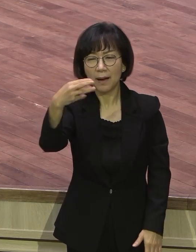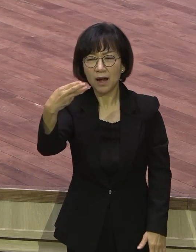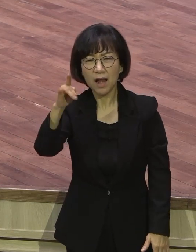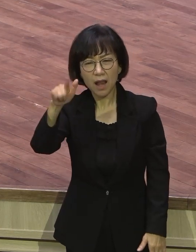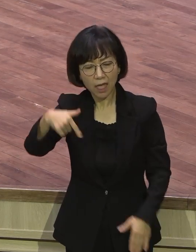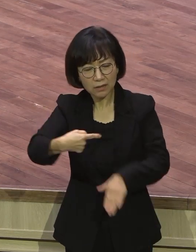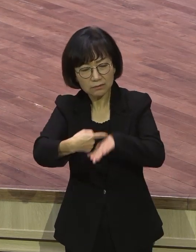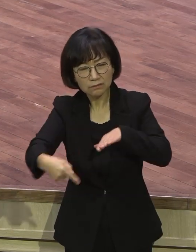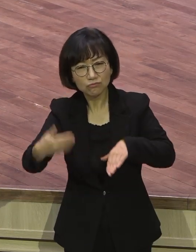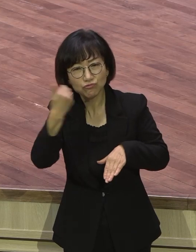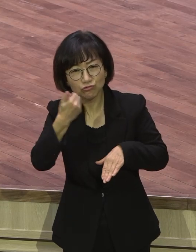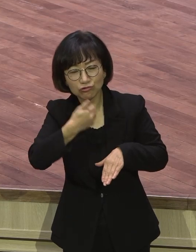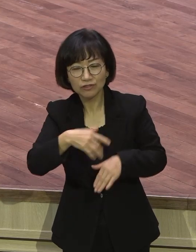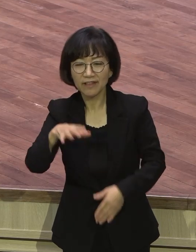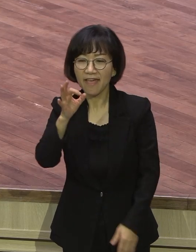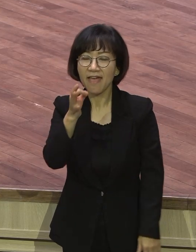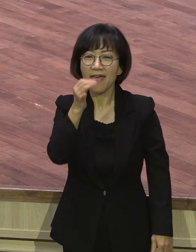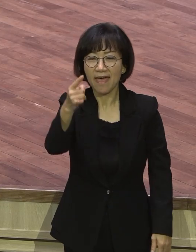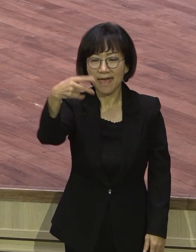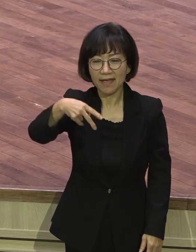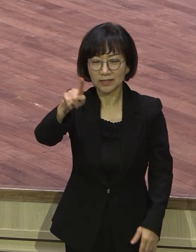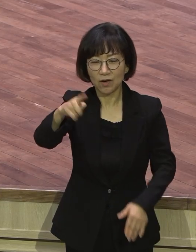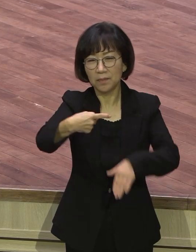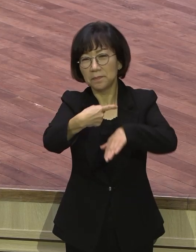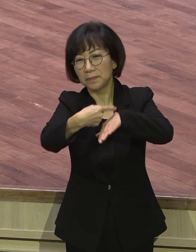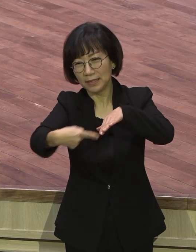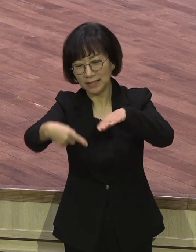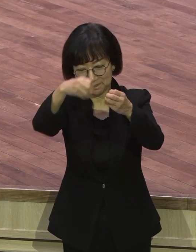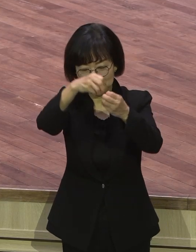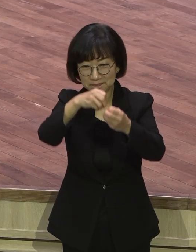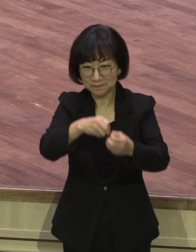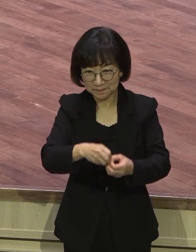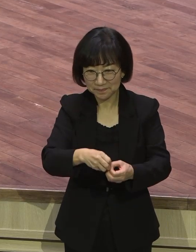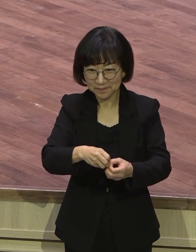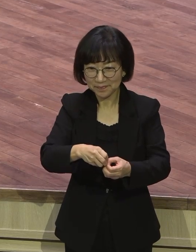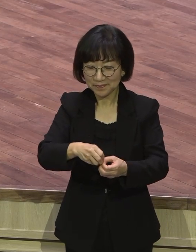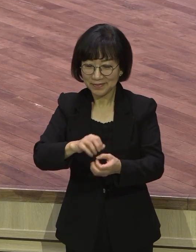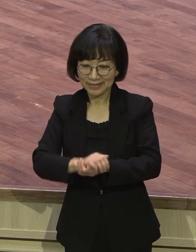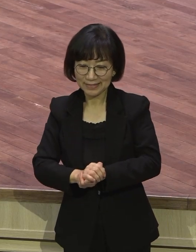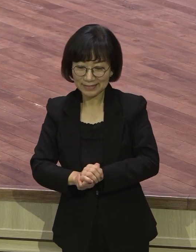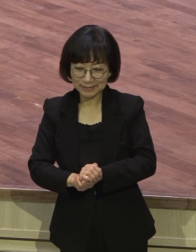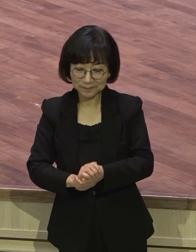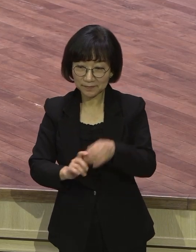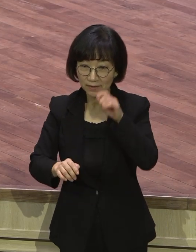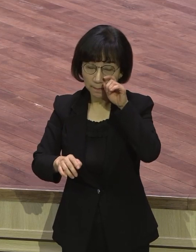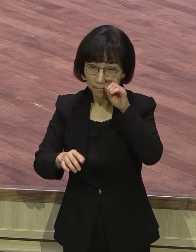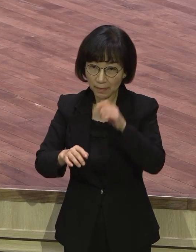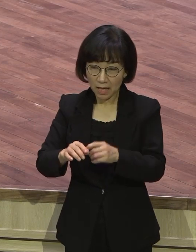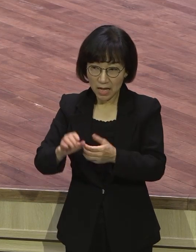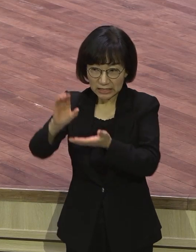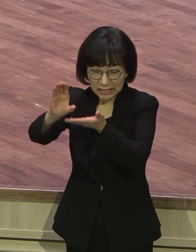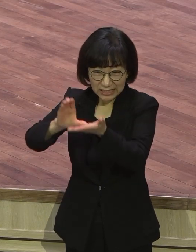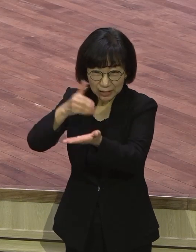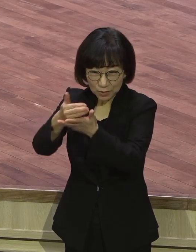8절보입니다 애서는 누구냐 육신적인 욕구를 채우고자 메시아 언약을